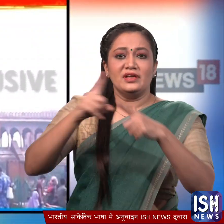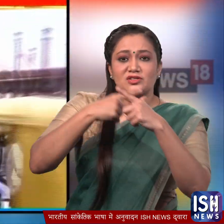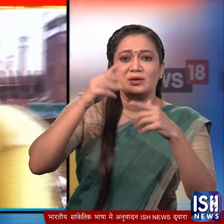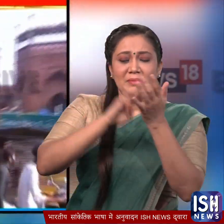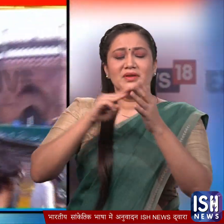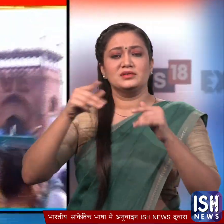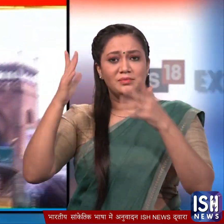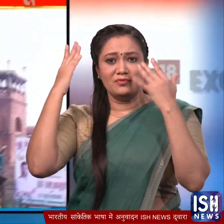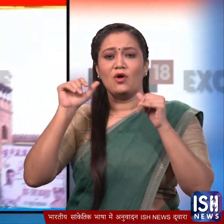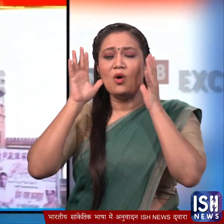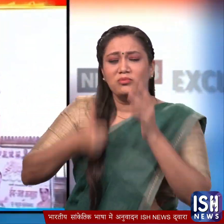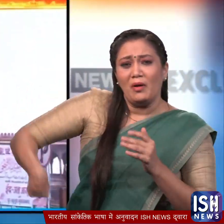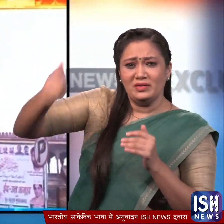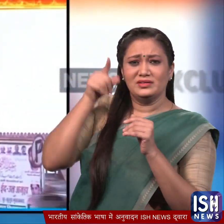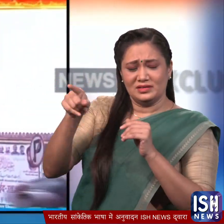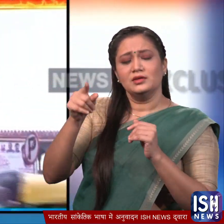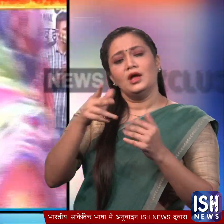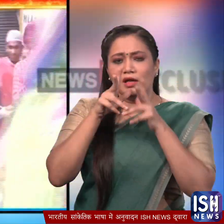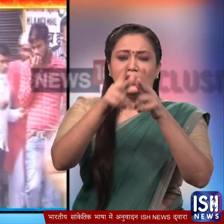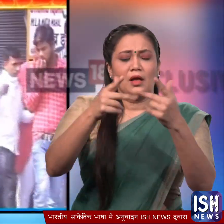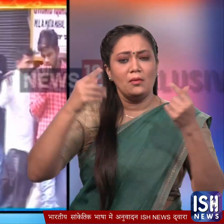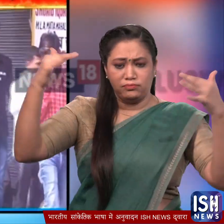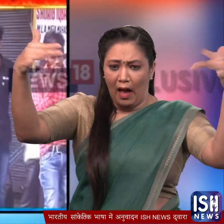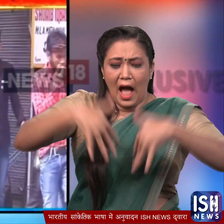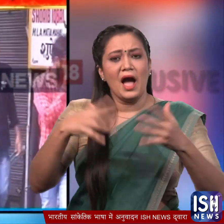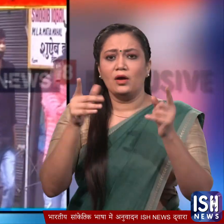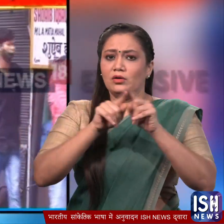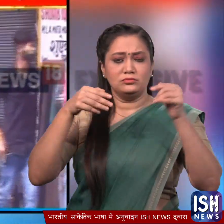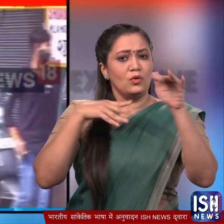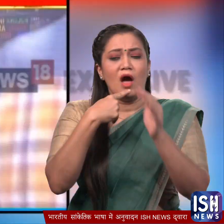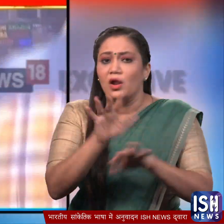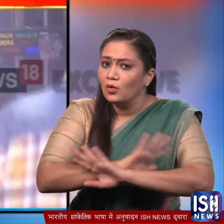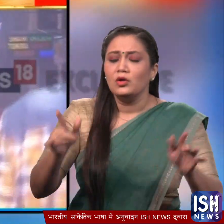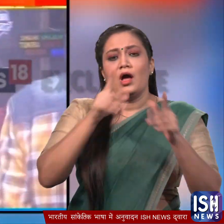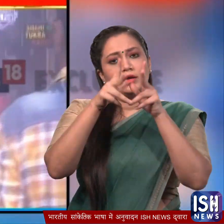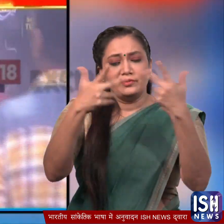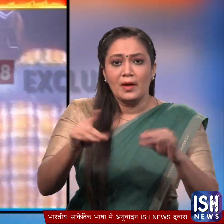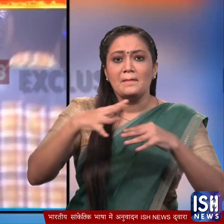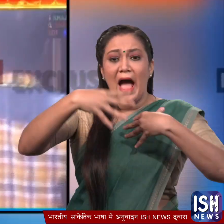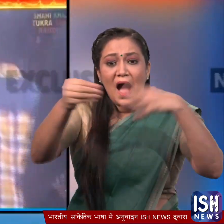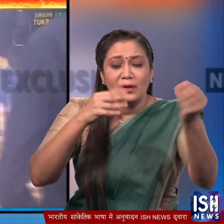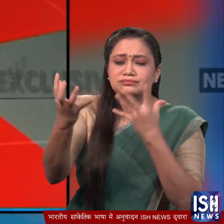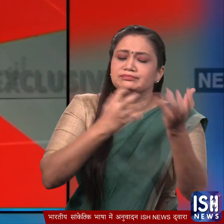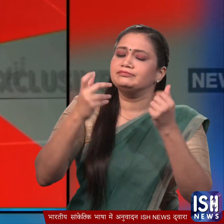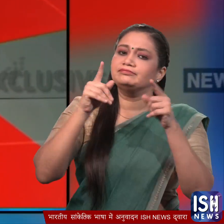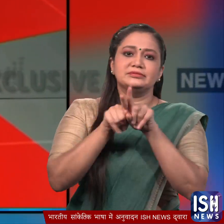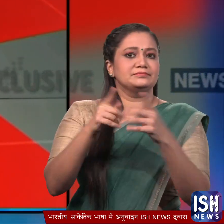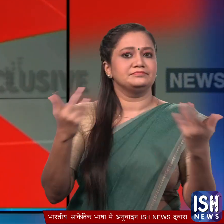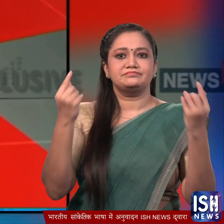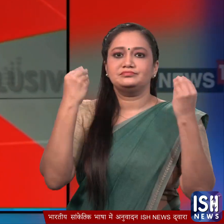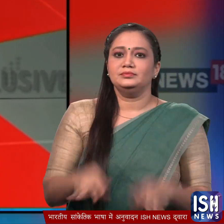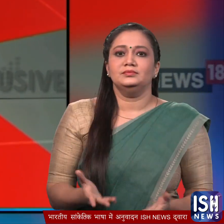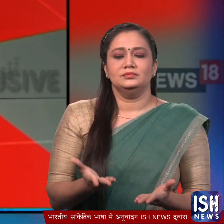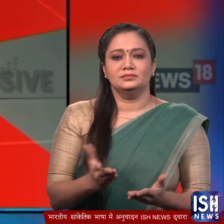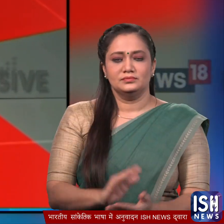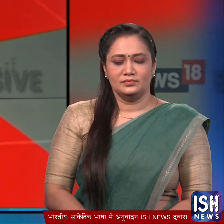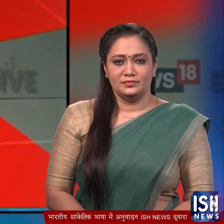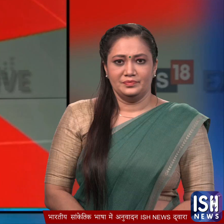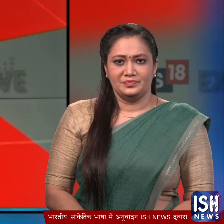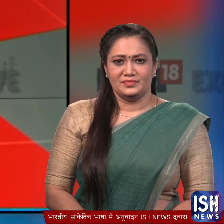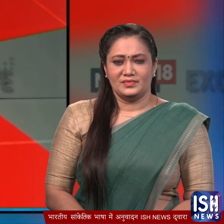थी, लिहाजा वहां तो सन्नाटा पसरा रहा। लेकिन आसपास के बाजारों में लोग बिना मास्क पहने धड़ल्ले से घूमते दिखे। वहां हर